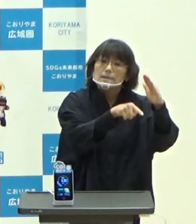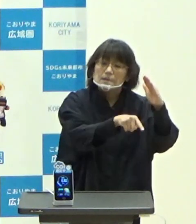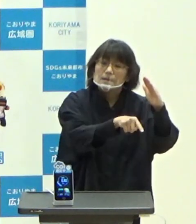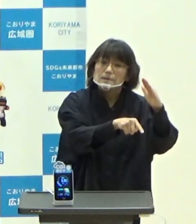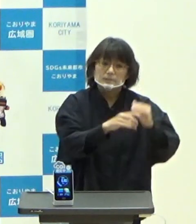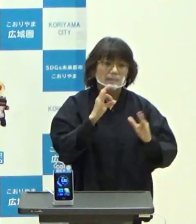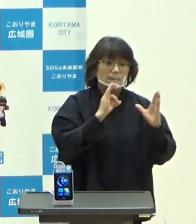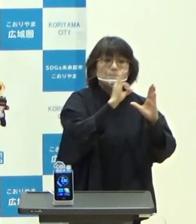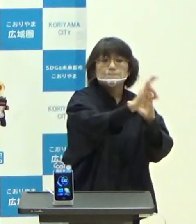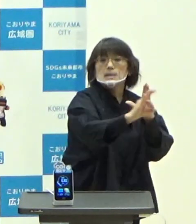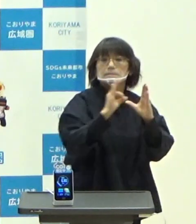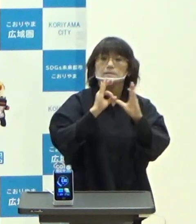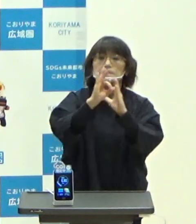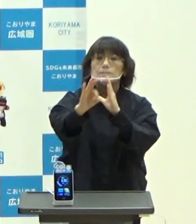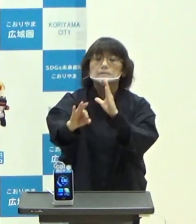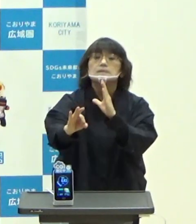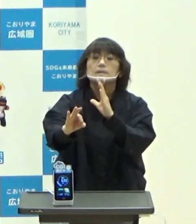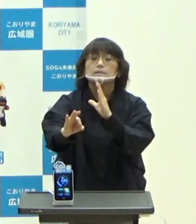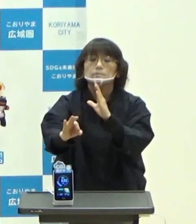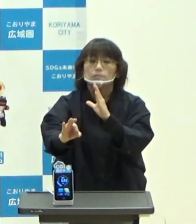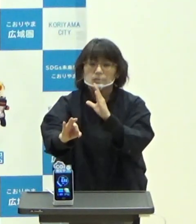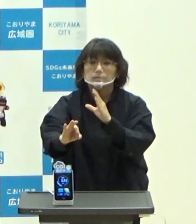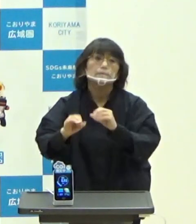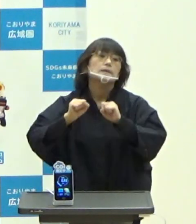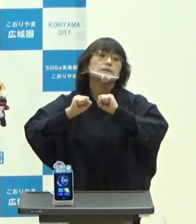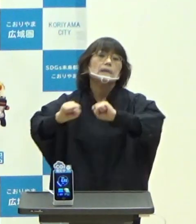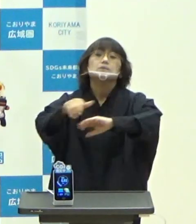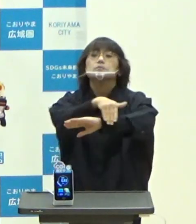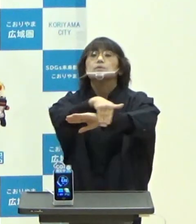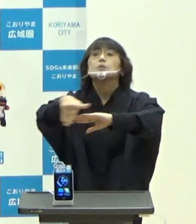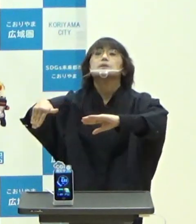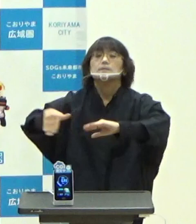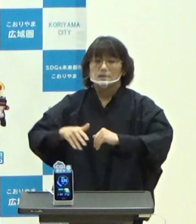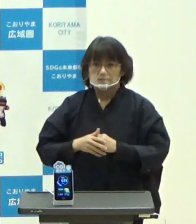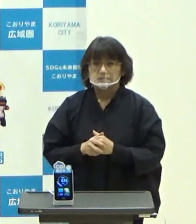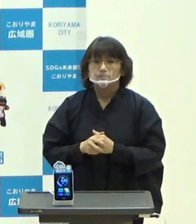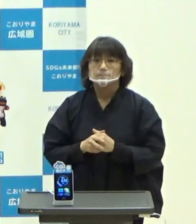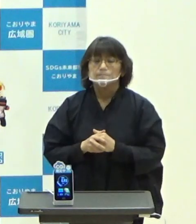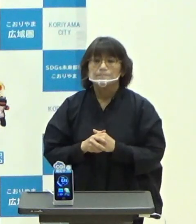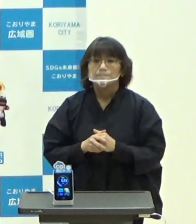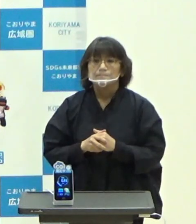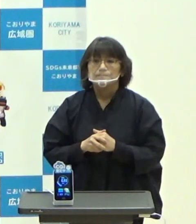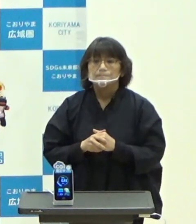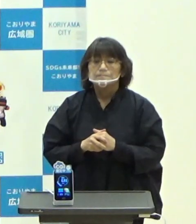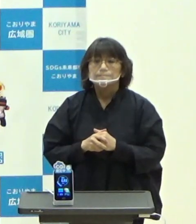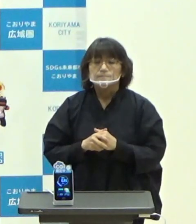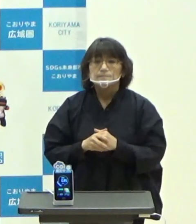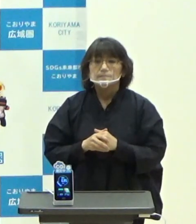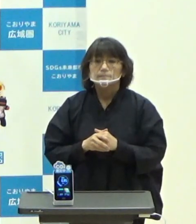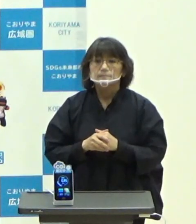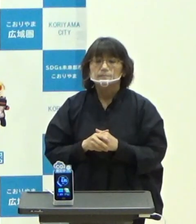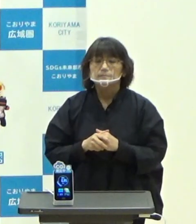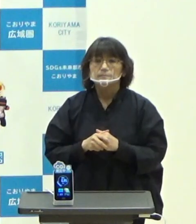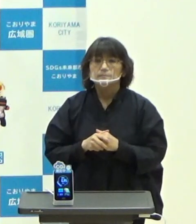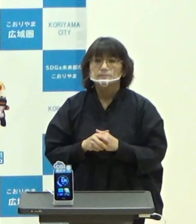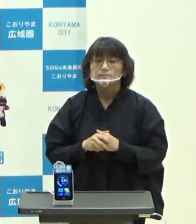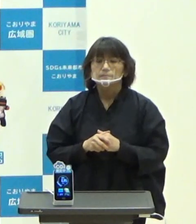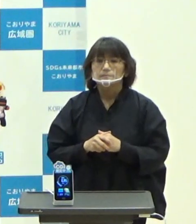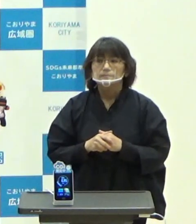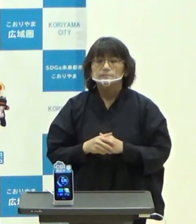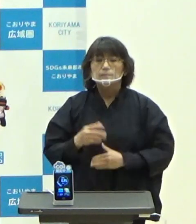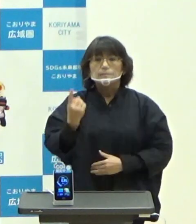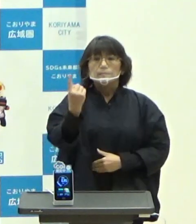ージが届くようにということでおりますので、で、今まで見たところでは、一